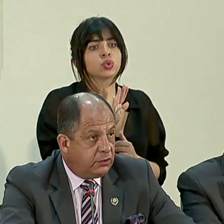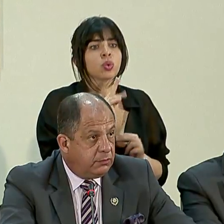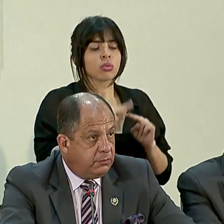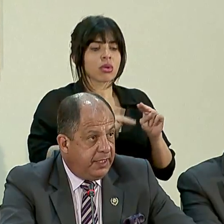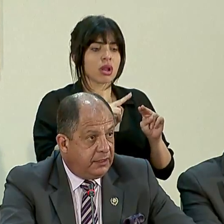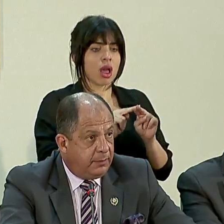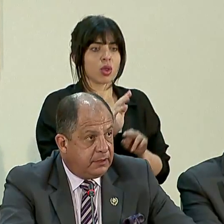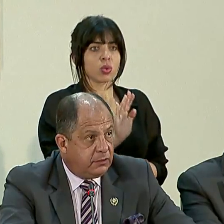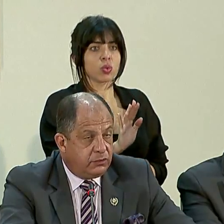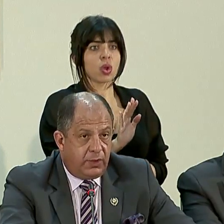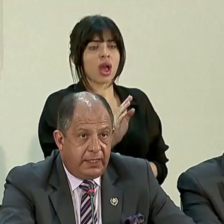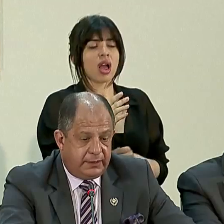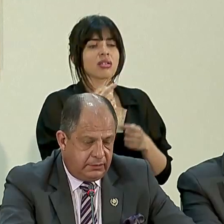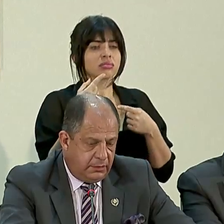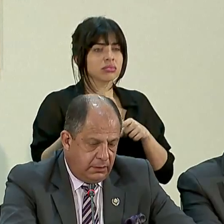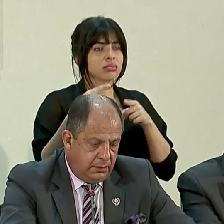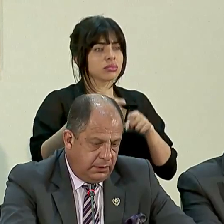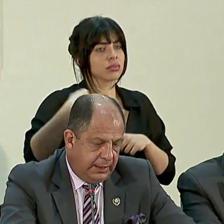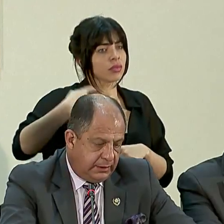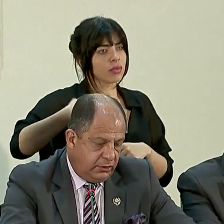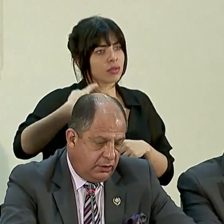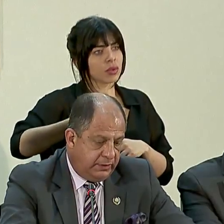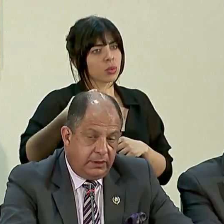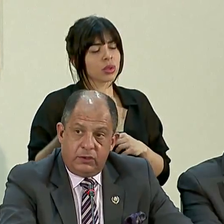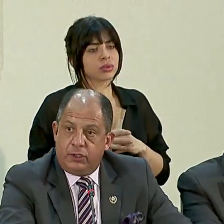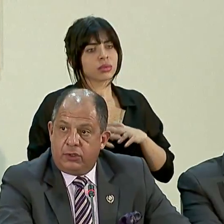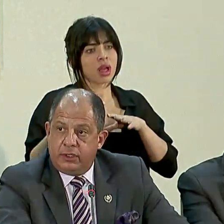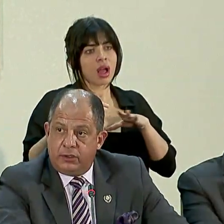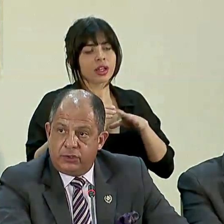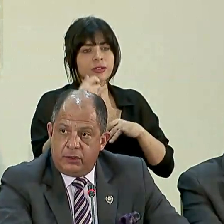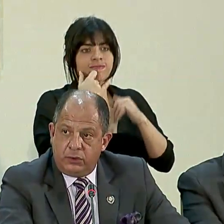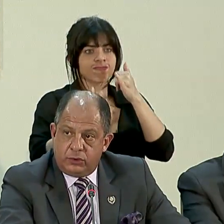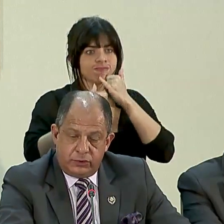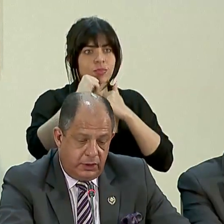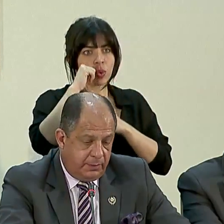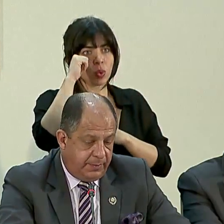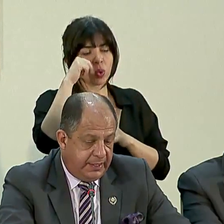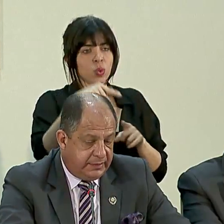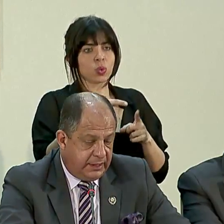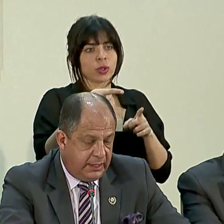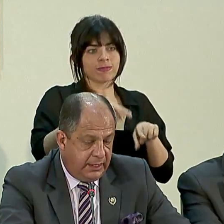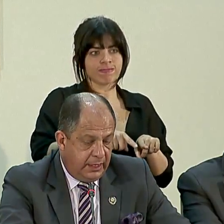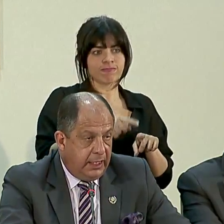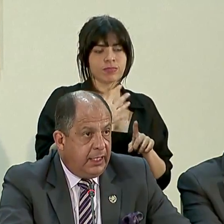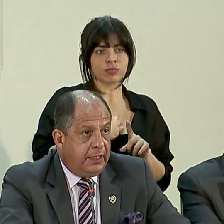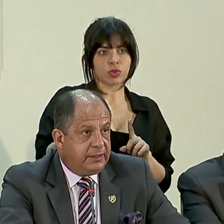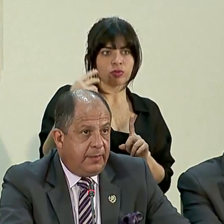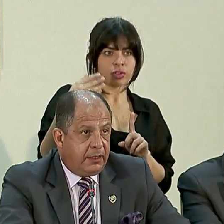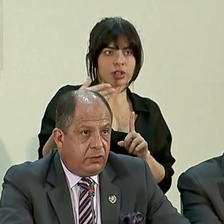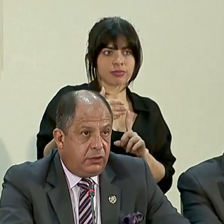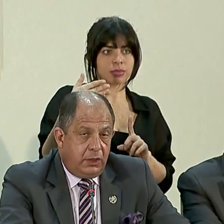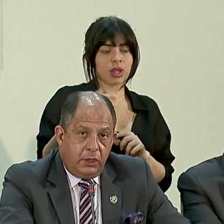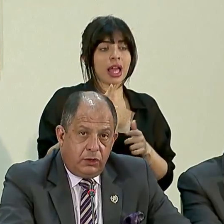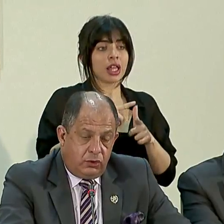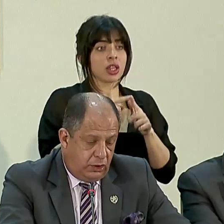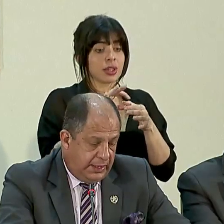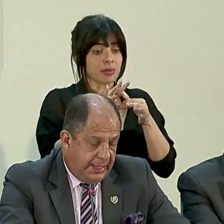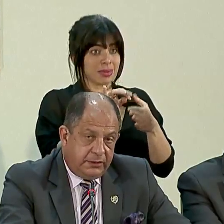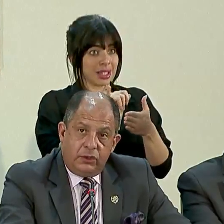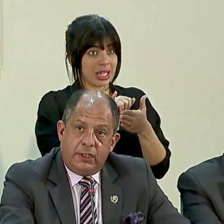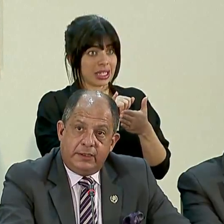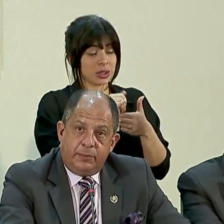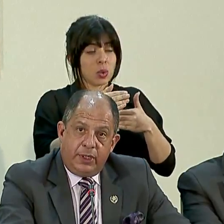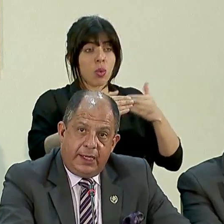naturaleza son víctimas usuales de las acciones y de los errores de los adultos. Y me parece que en ese marco